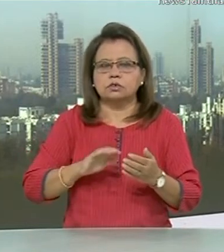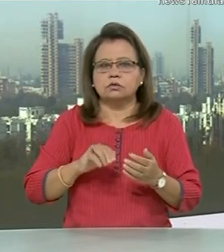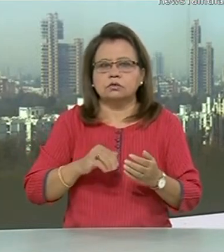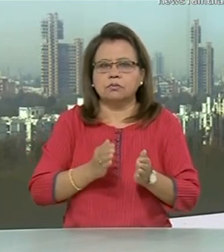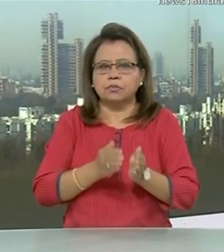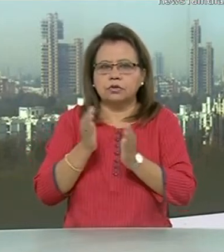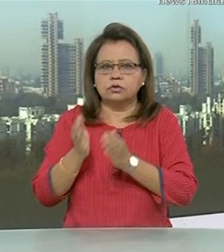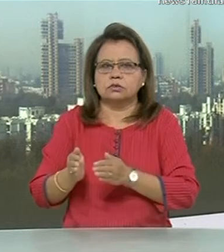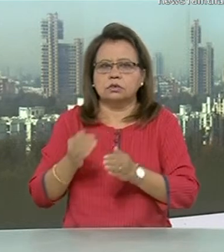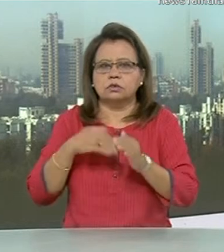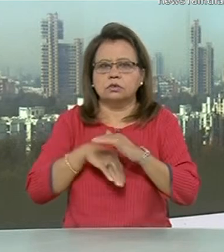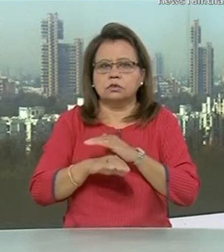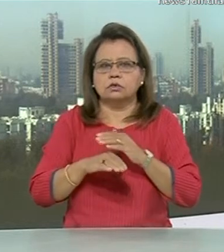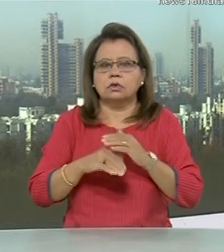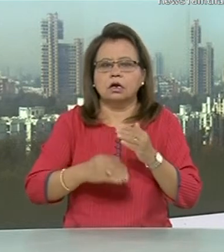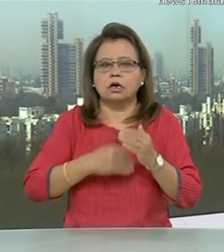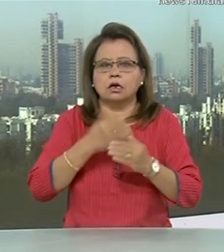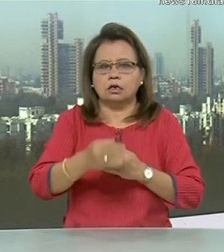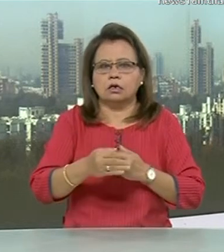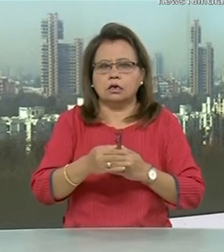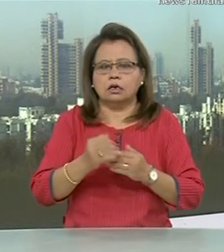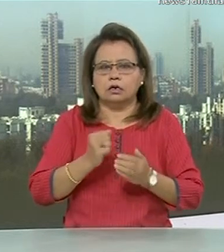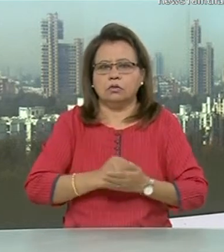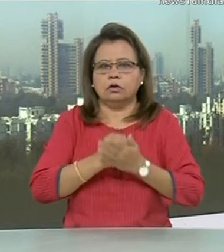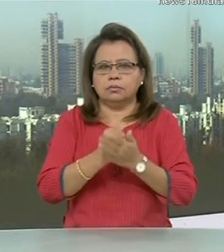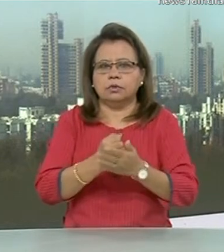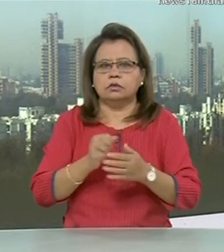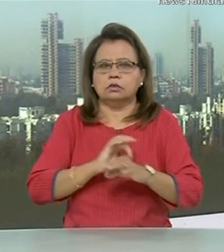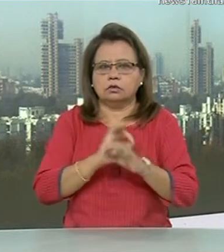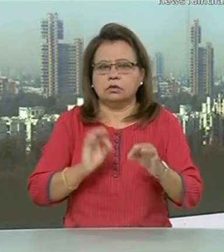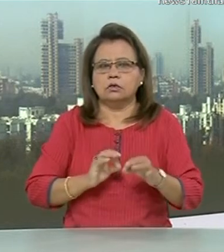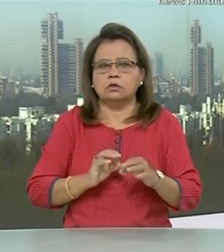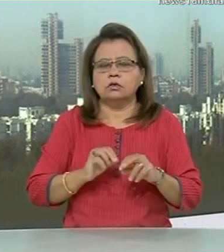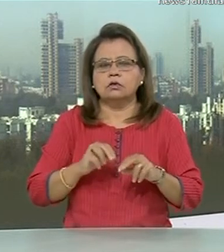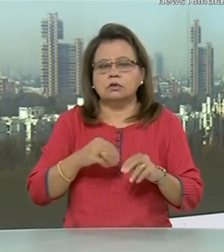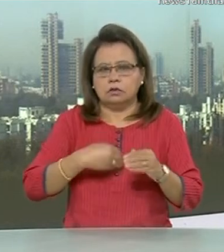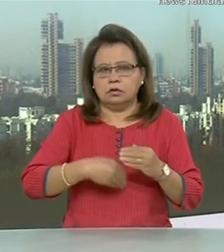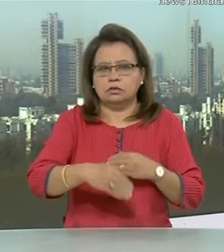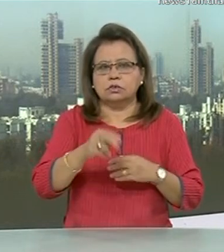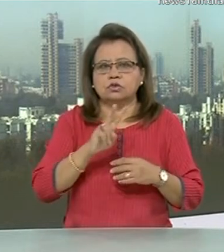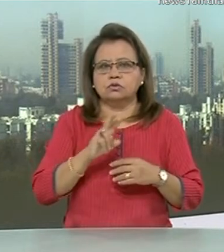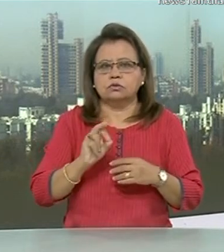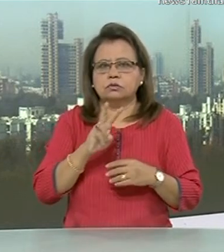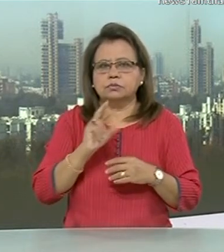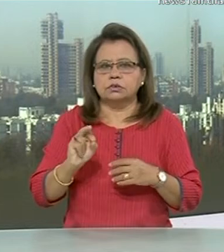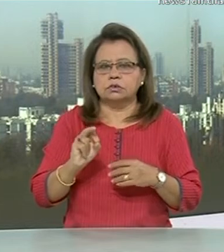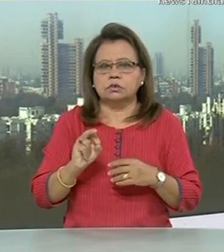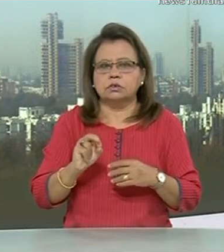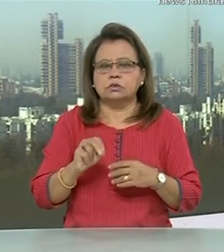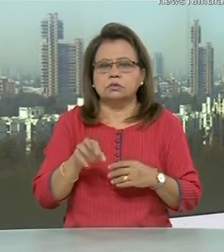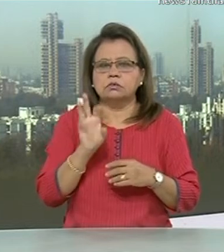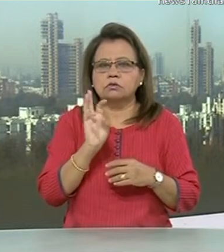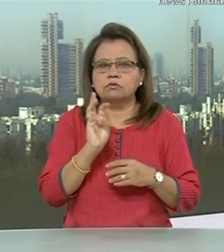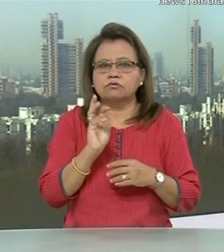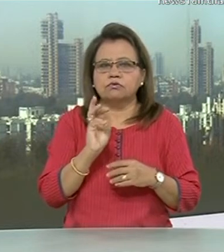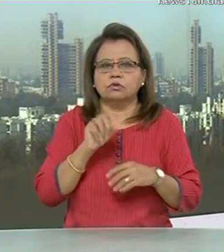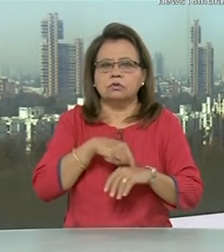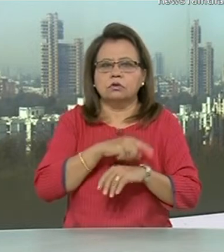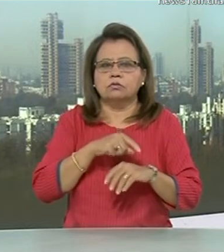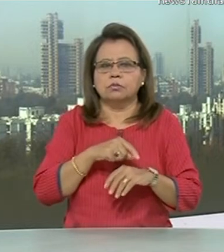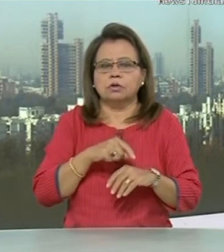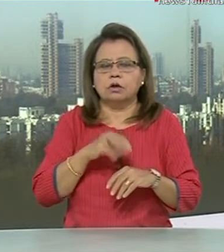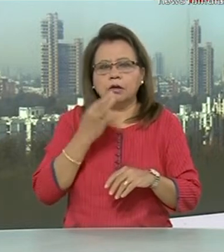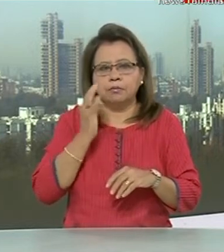पहले की नीति के तहत अग्रणी भूमिका निभाने को तैयार हैं उन्होंने वित्त वर्ष की चौथी तिमाही में